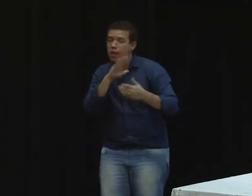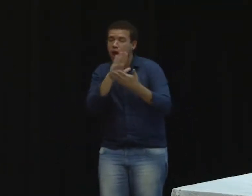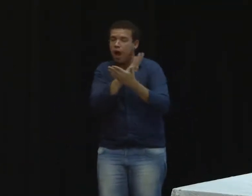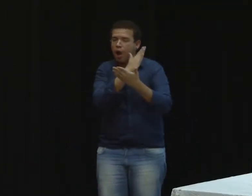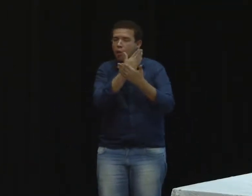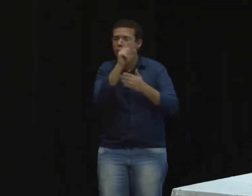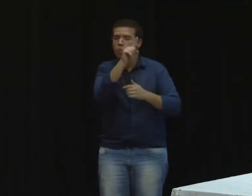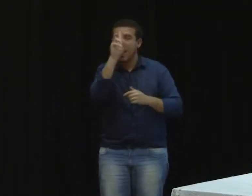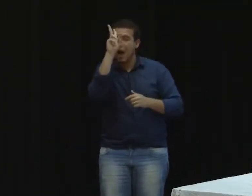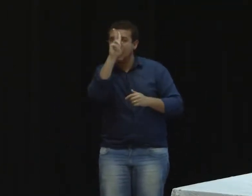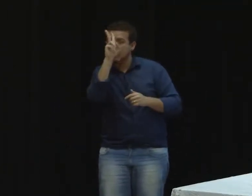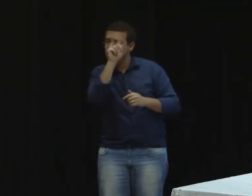do tempo,